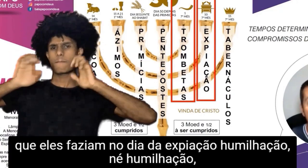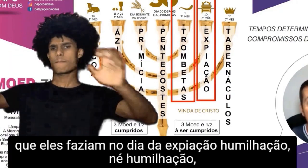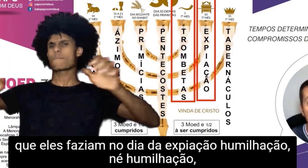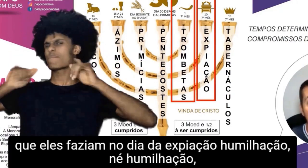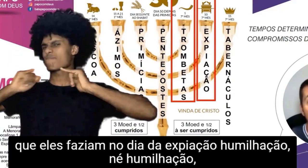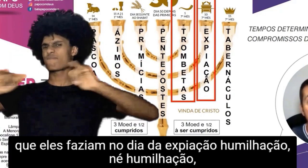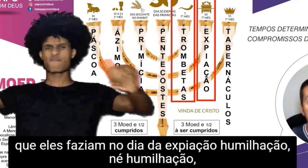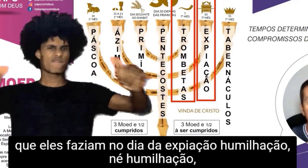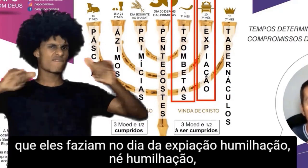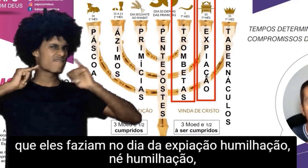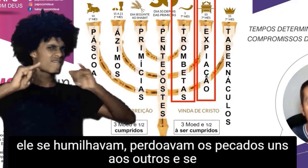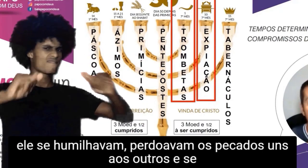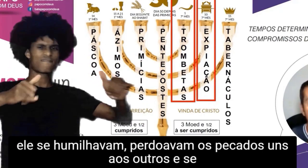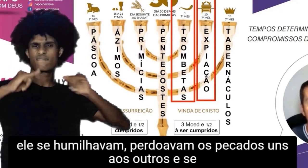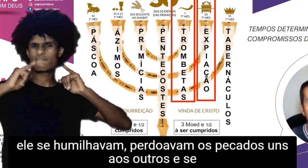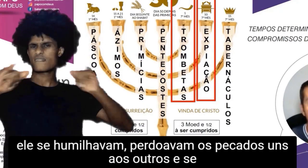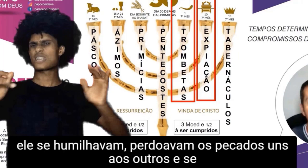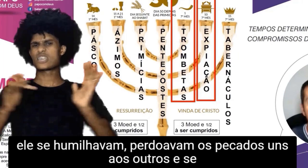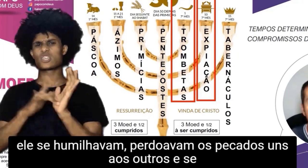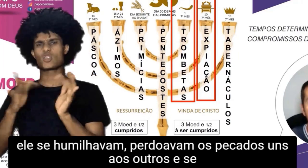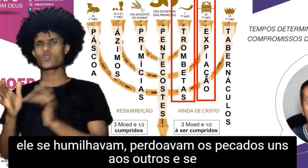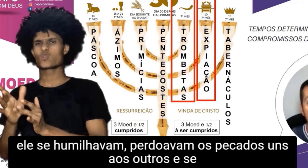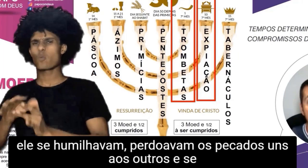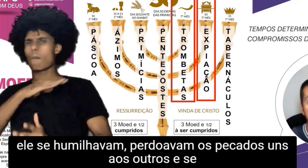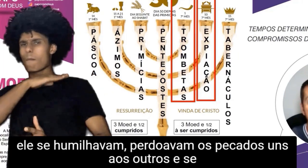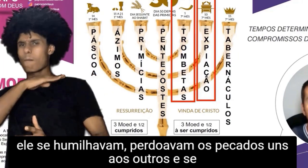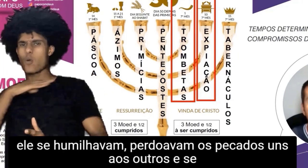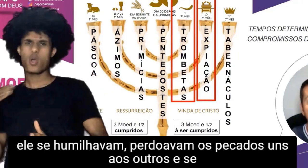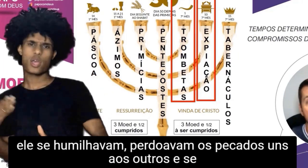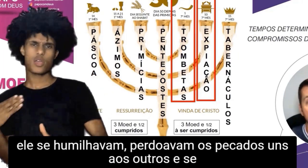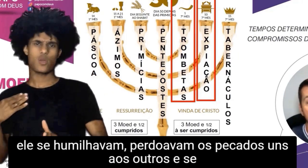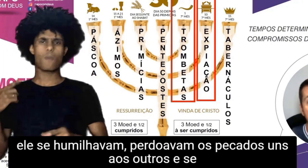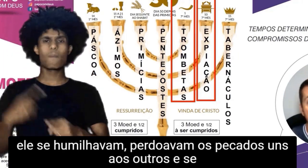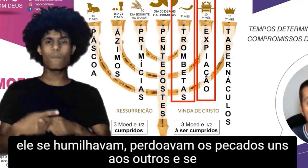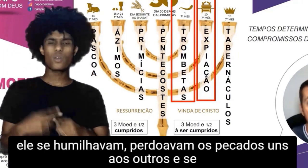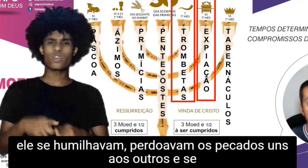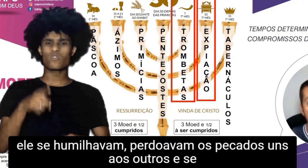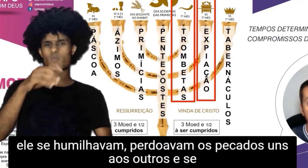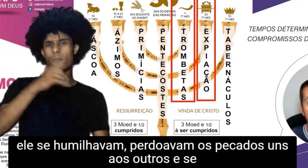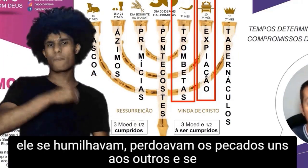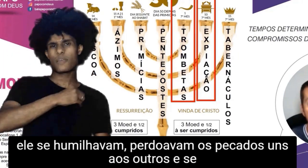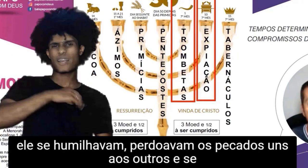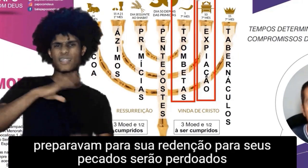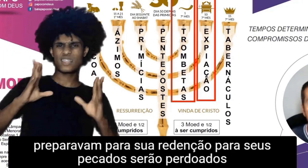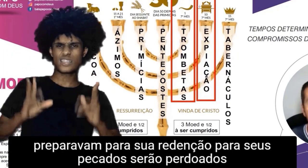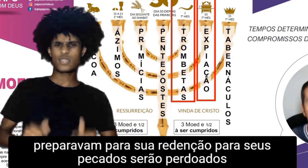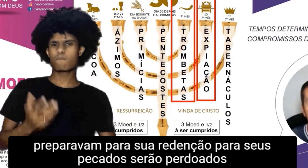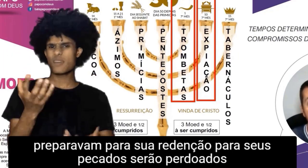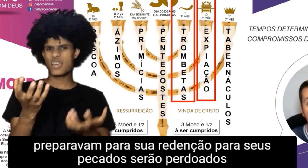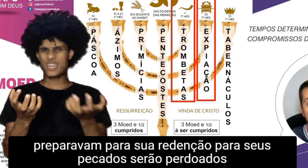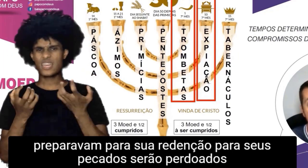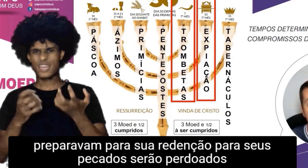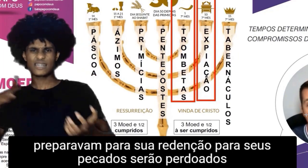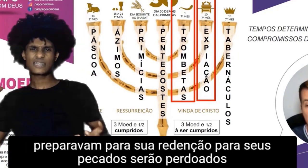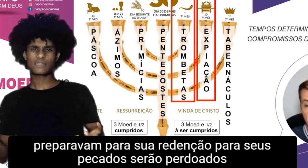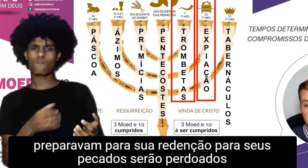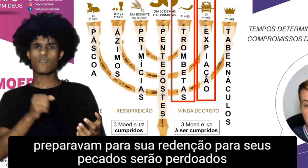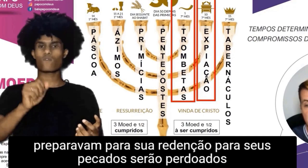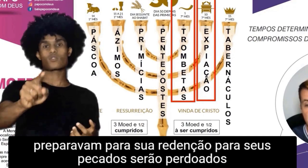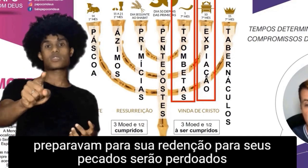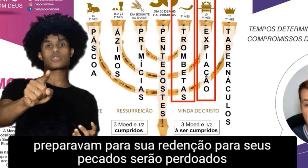Humilhação, né? Humilhação. Eles se humilhavam, perdoavam os pecados uns aos outros e se preparavam para a sua